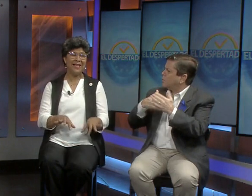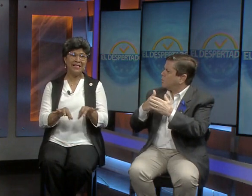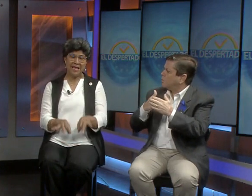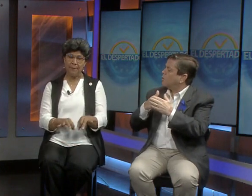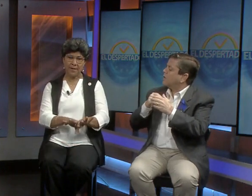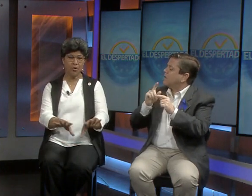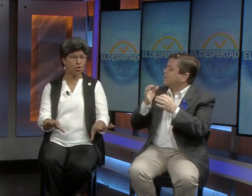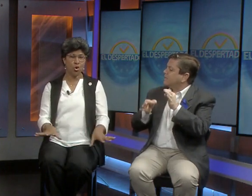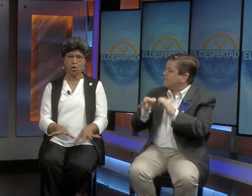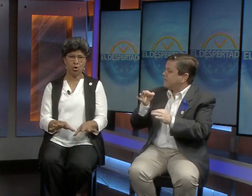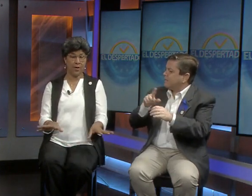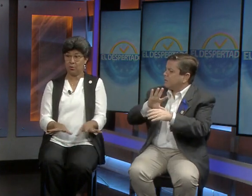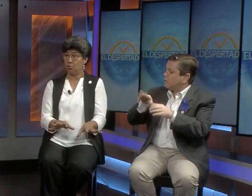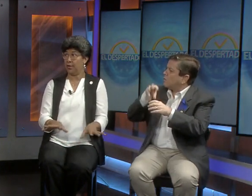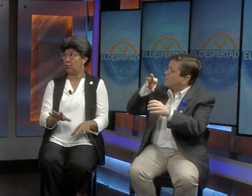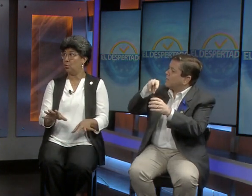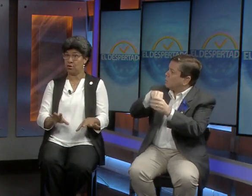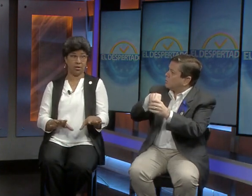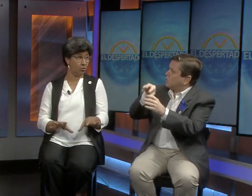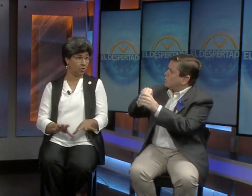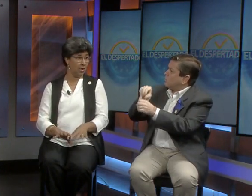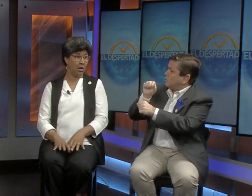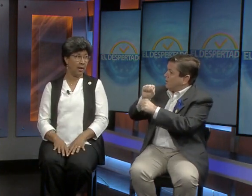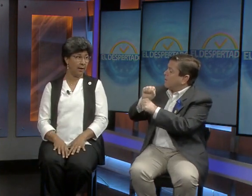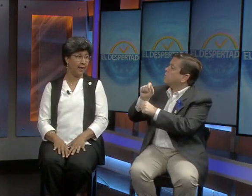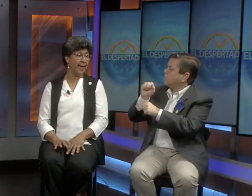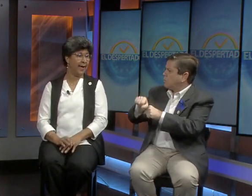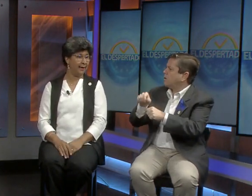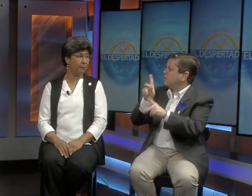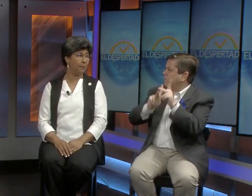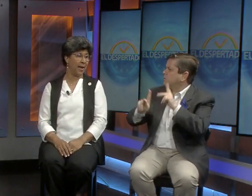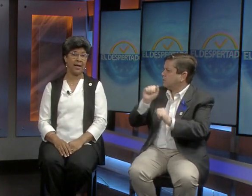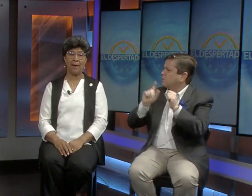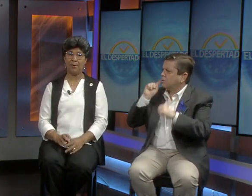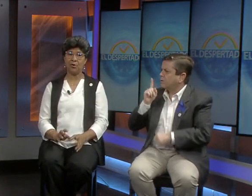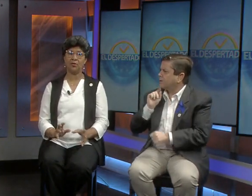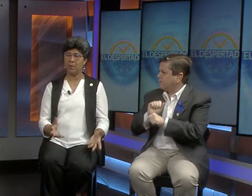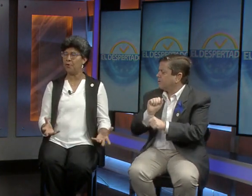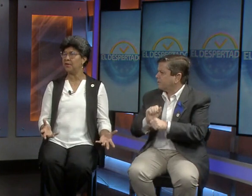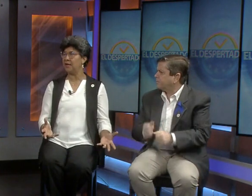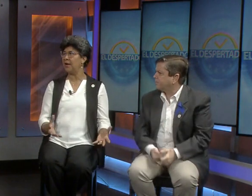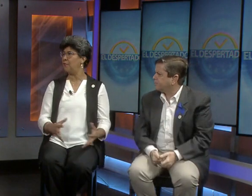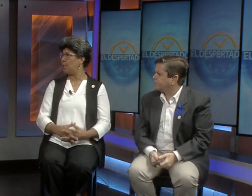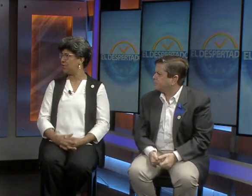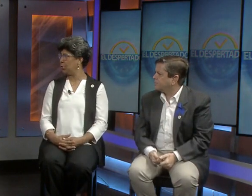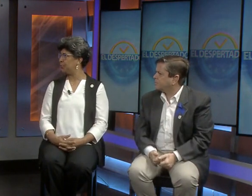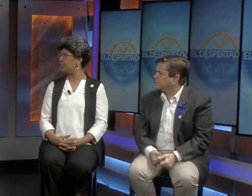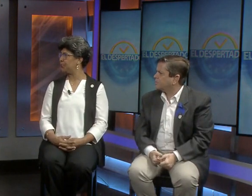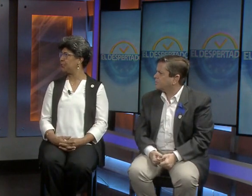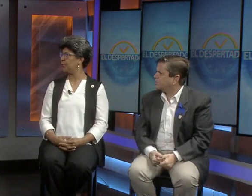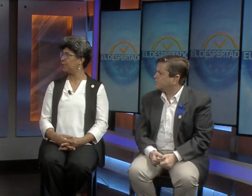intérprete en todos los sitios, ¿eh? Para que las personas sordas puedan tener la información. por ejemplo, los niños